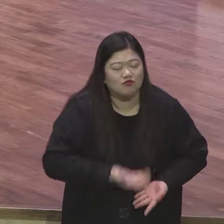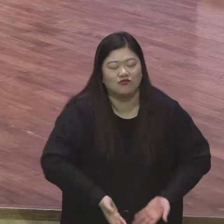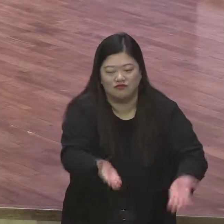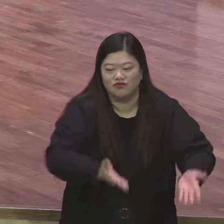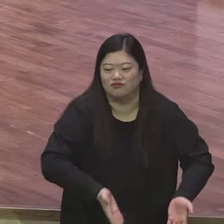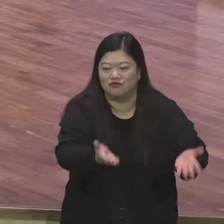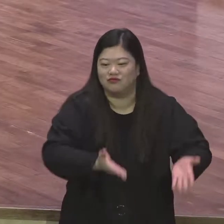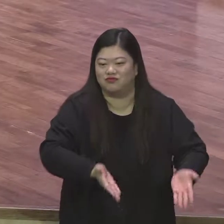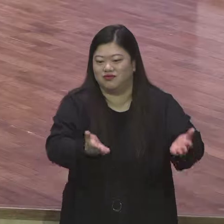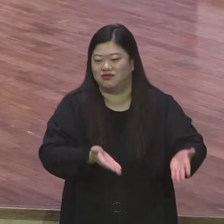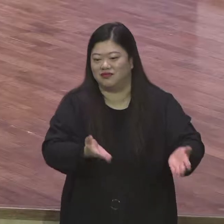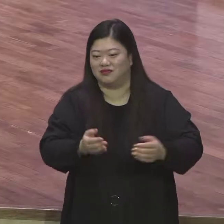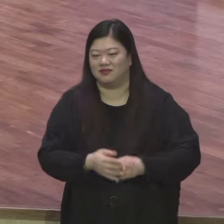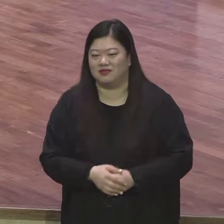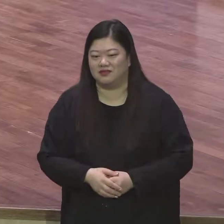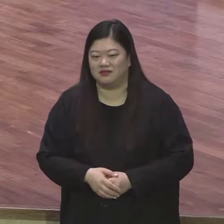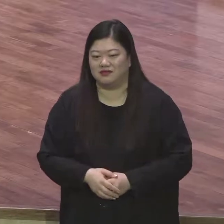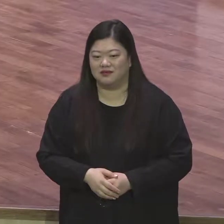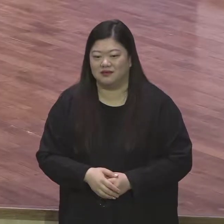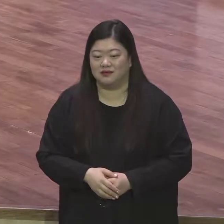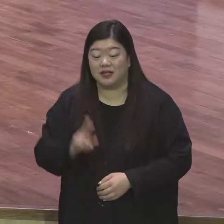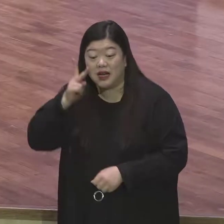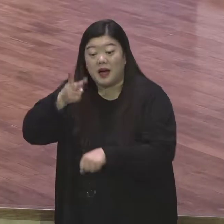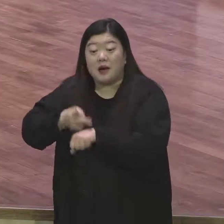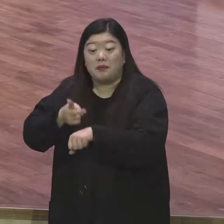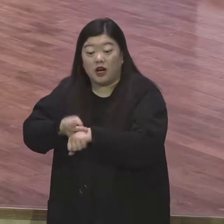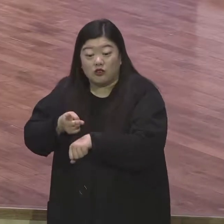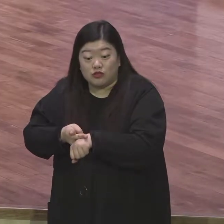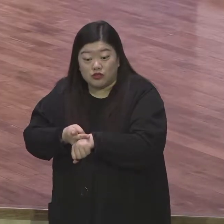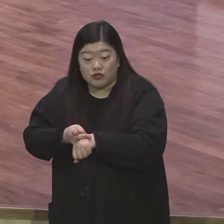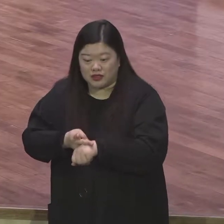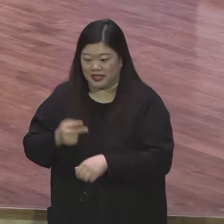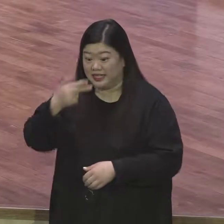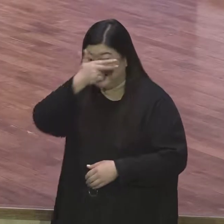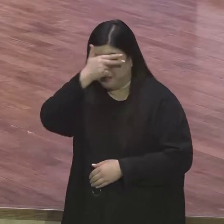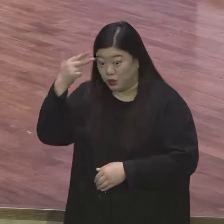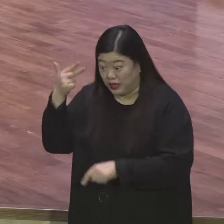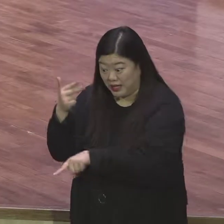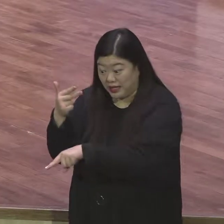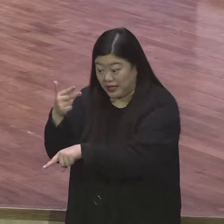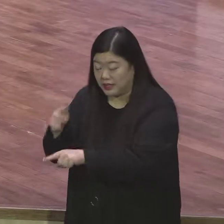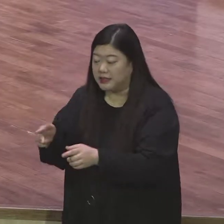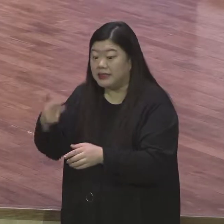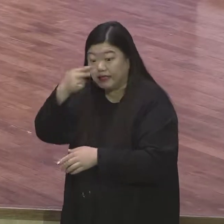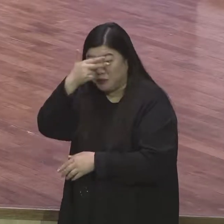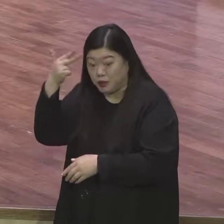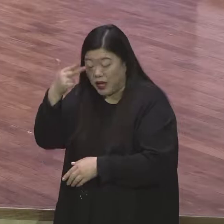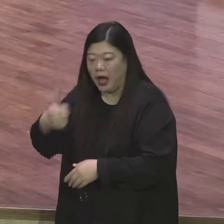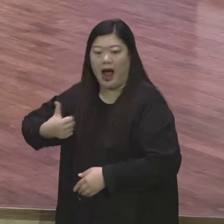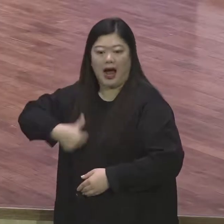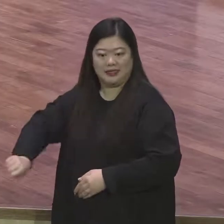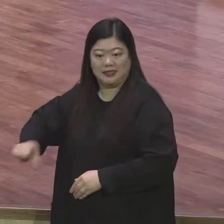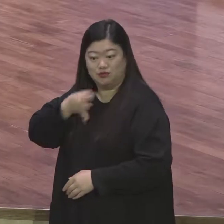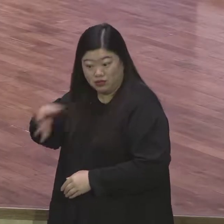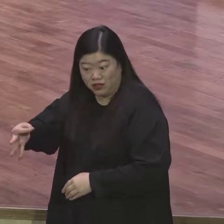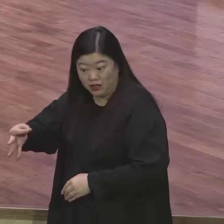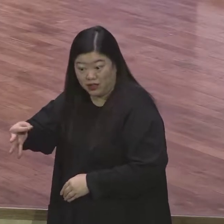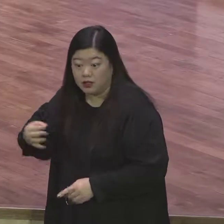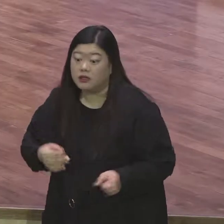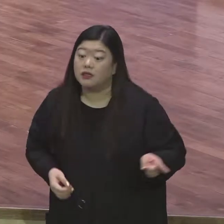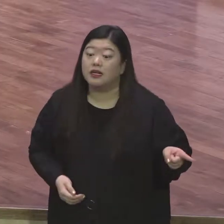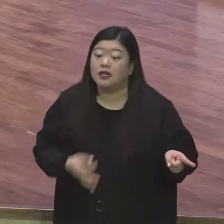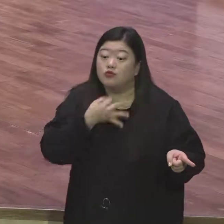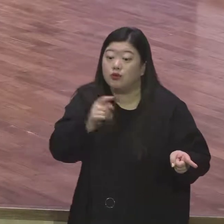바울은 에바브로 디도에게 뭐라고 표현했냐. 자신의 형제요. 그랬어요. 바울이 형제였다. 이건 보통 영광이